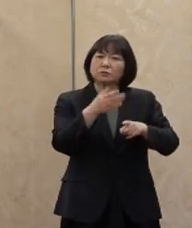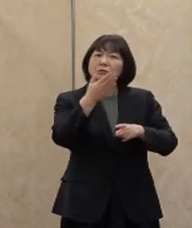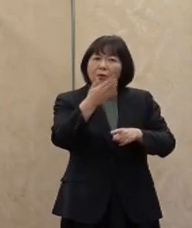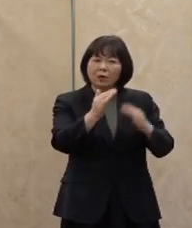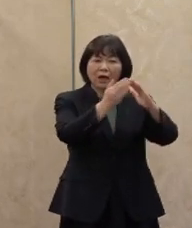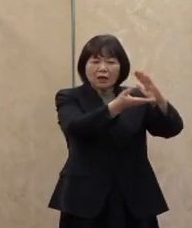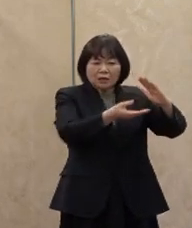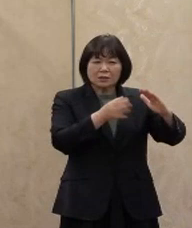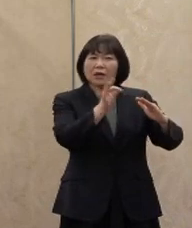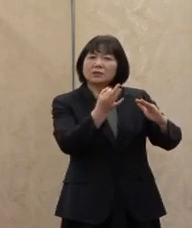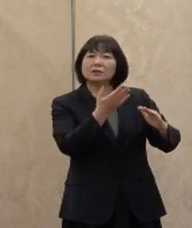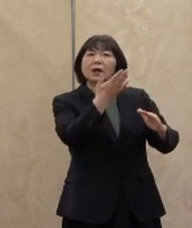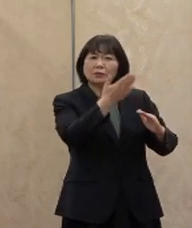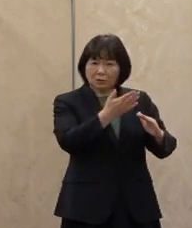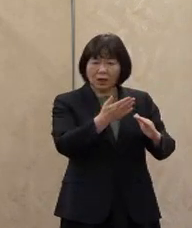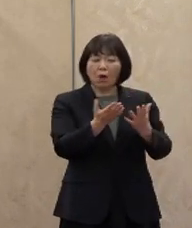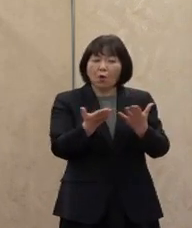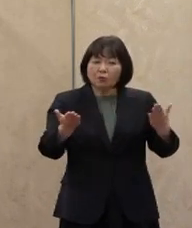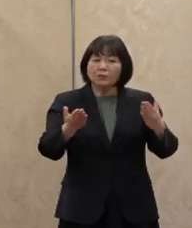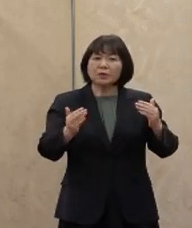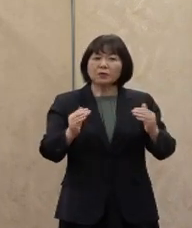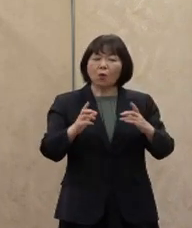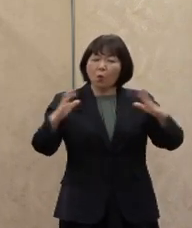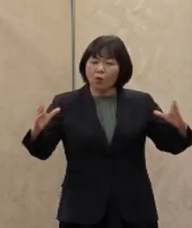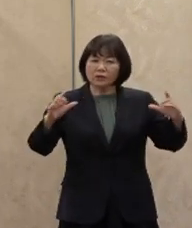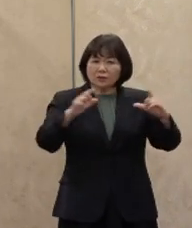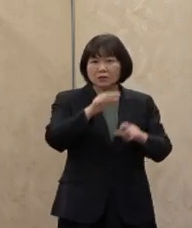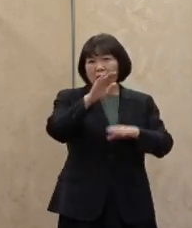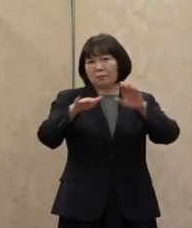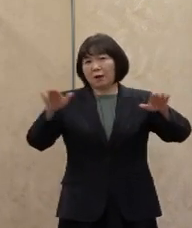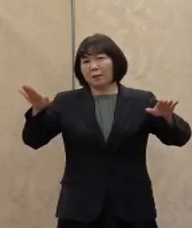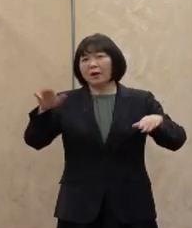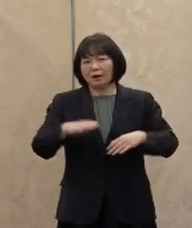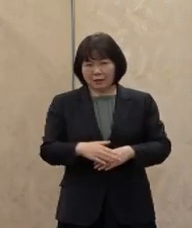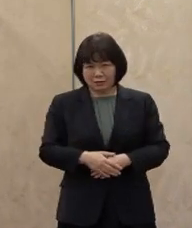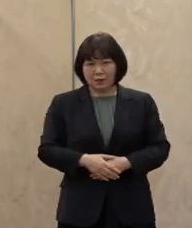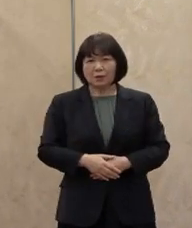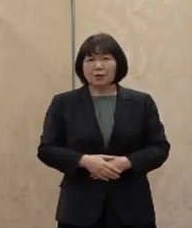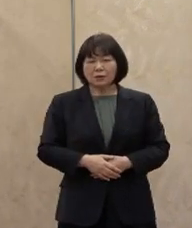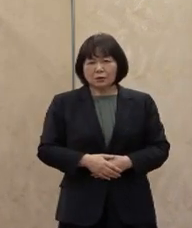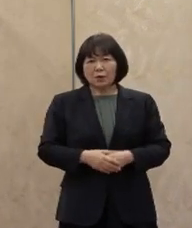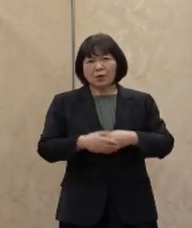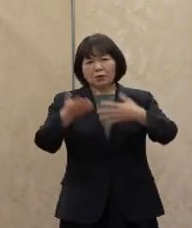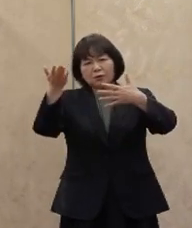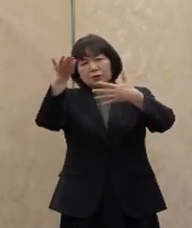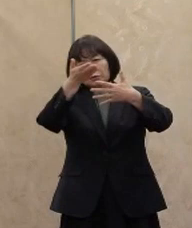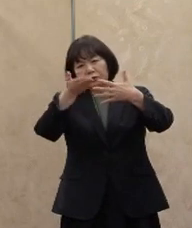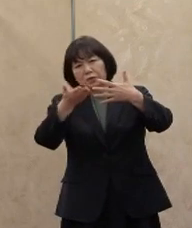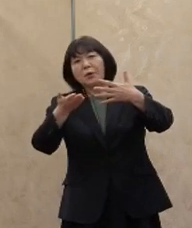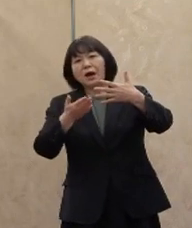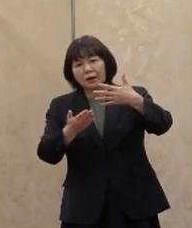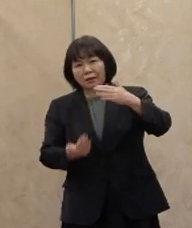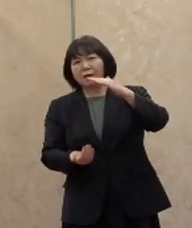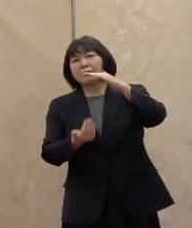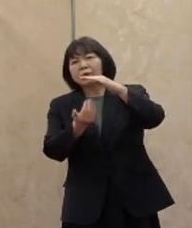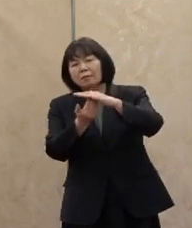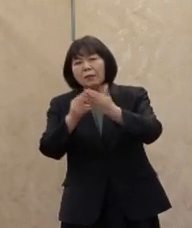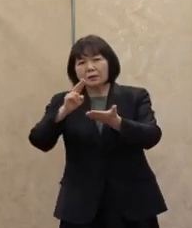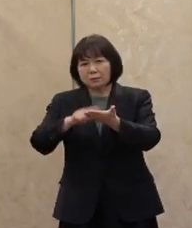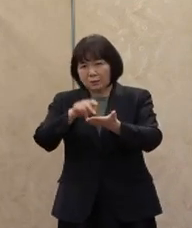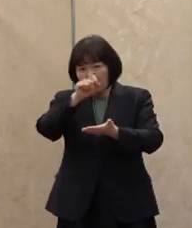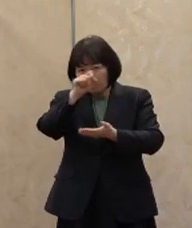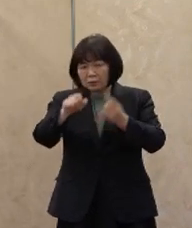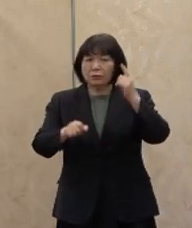家賃なのか、いろいろこの規模っていうのはあって違います。だからそれ何段階かに分けて、てっぺんもつけた方がいいと思うん